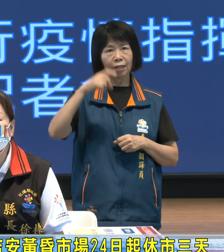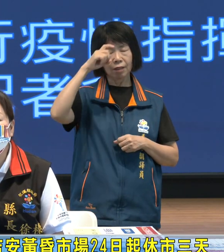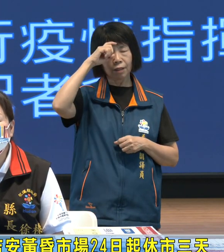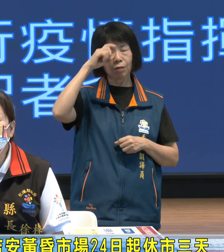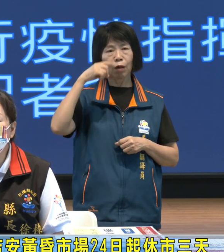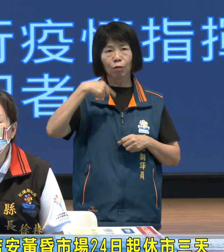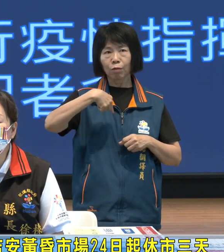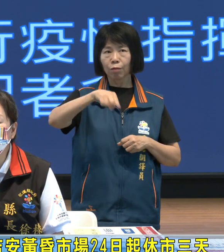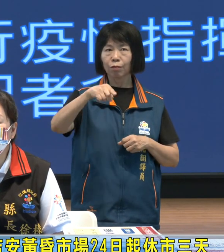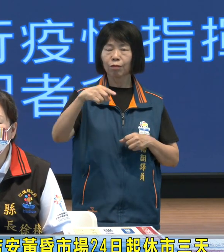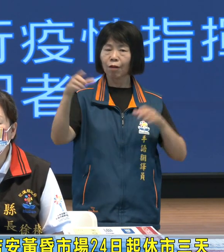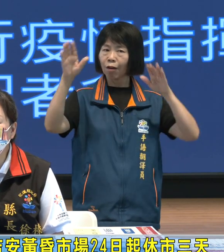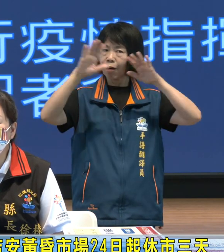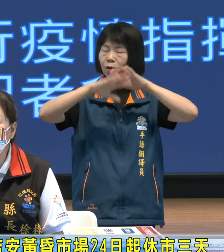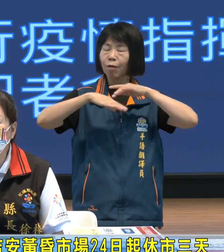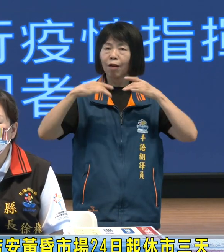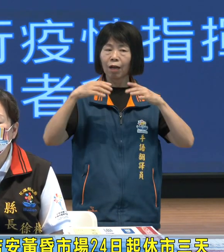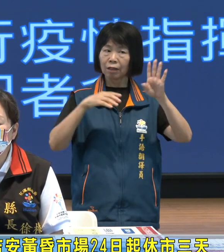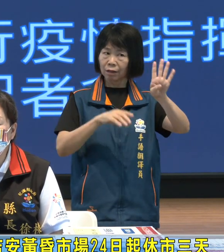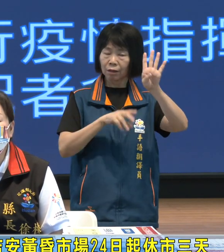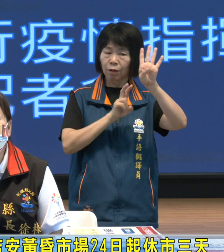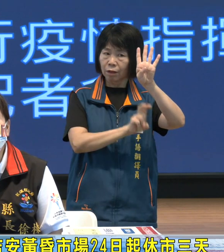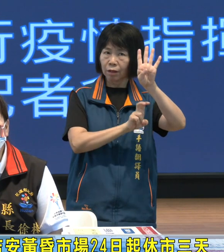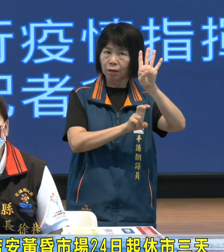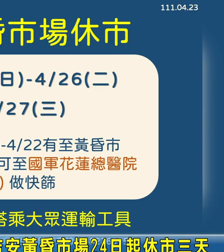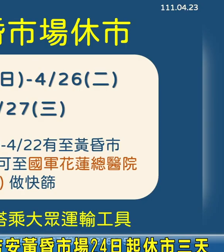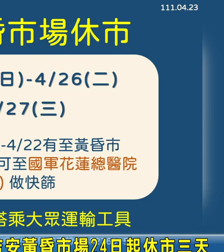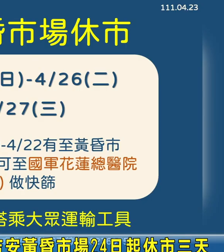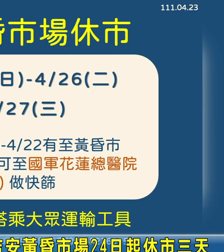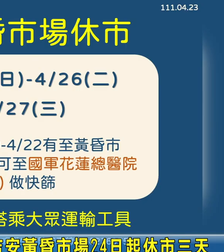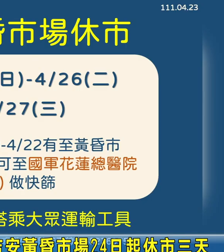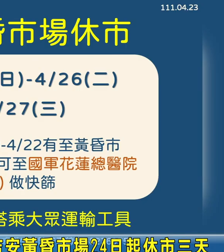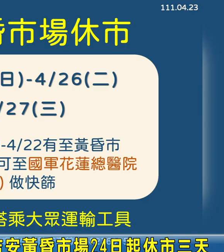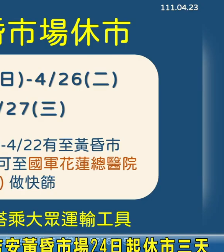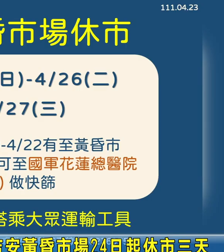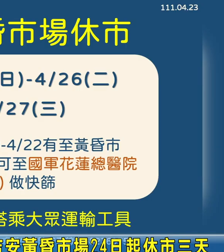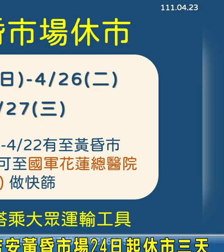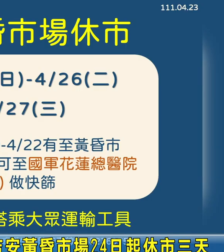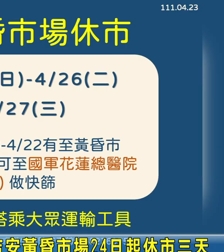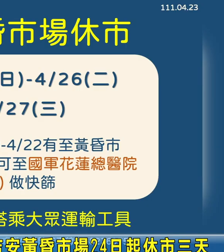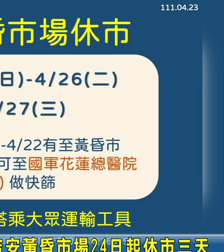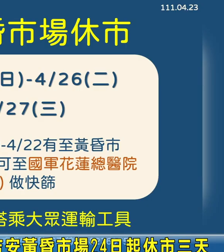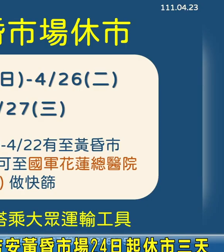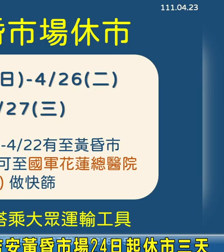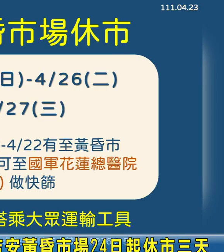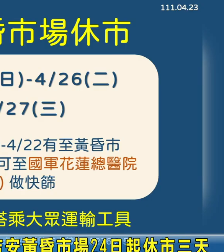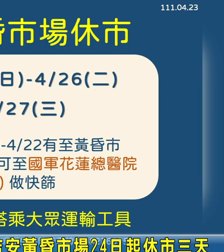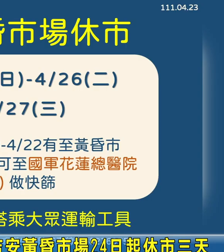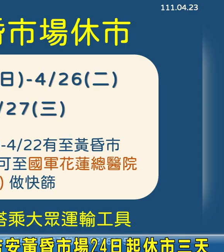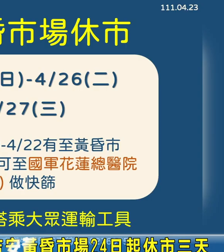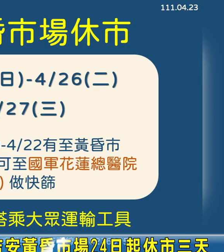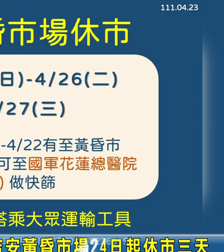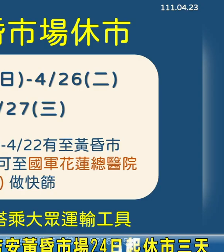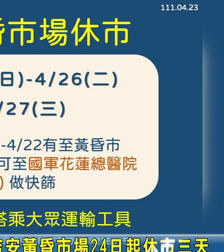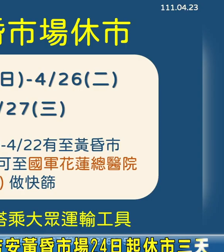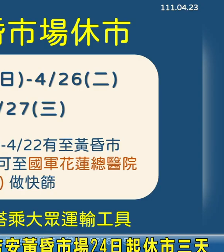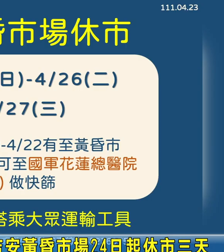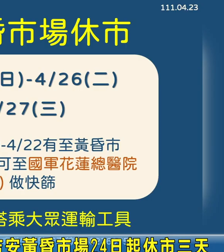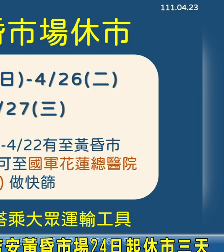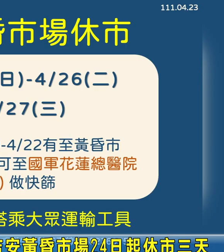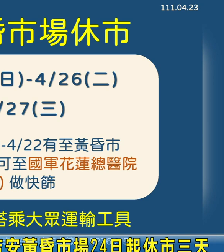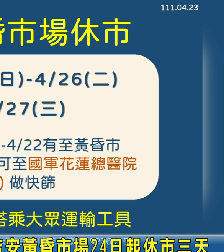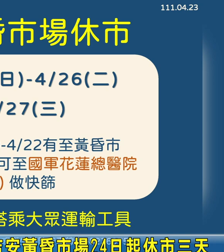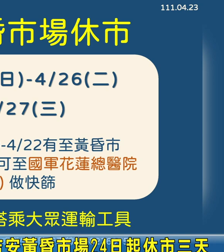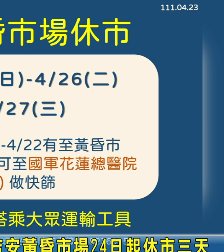有到黄昏市场，在4月20号到4月22号有到黄昏市场这个购